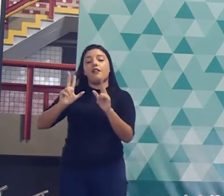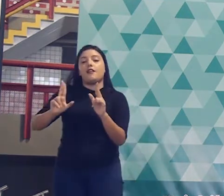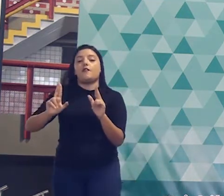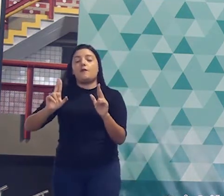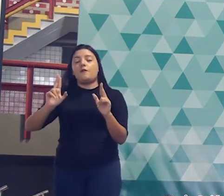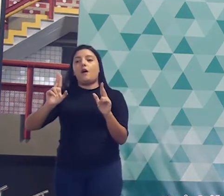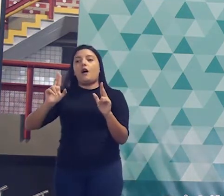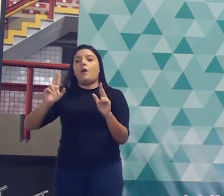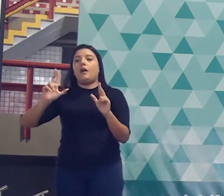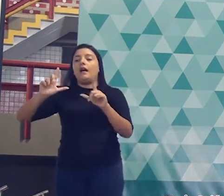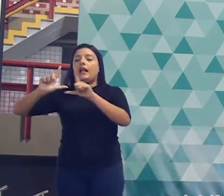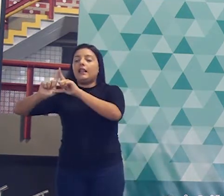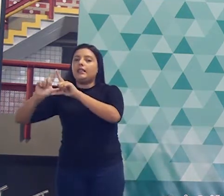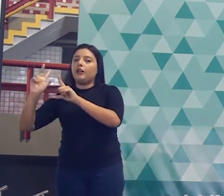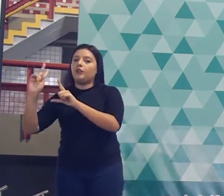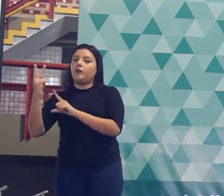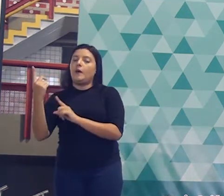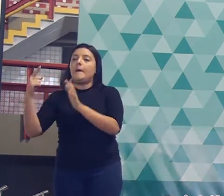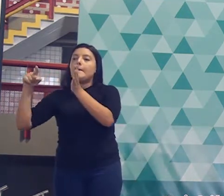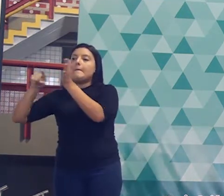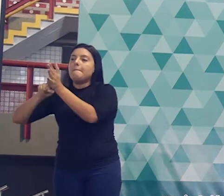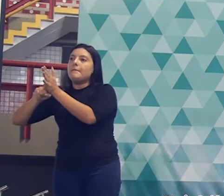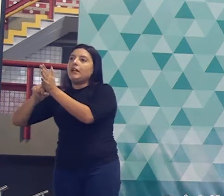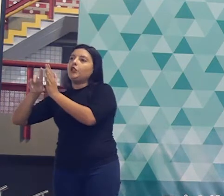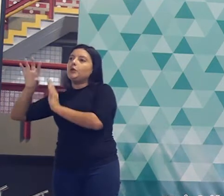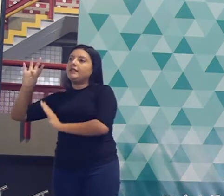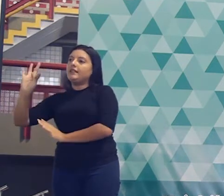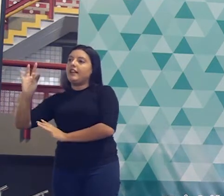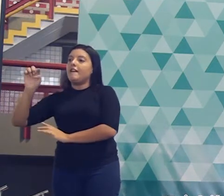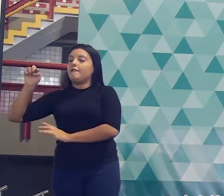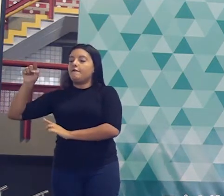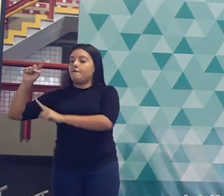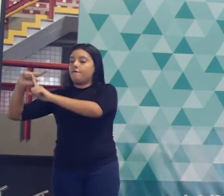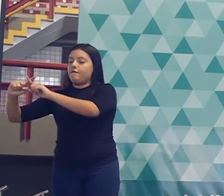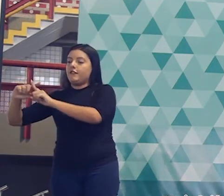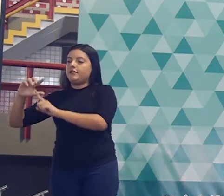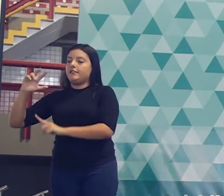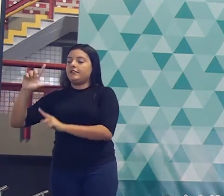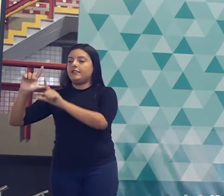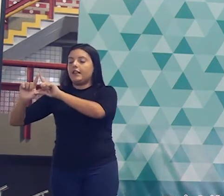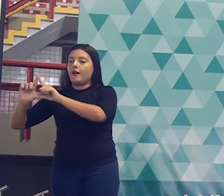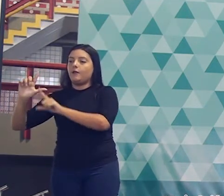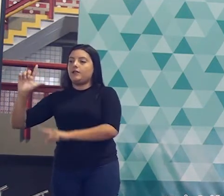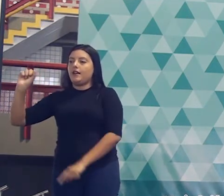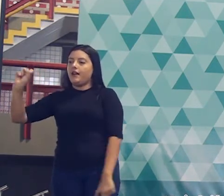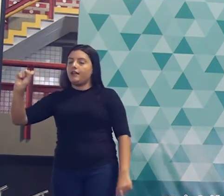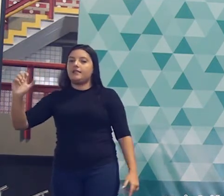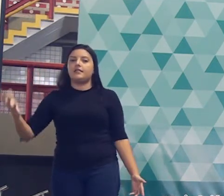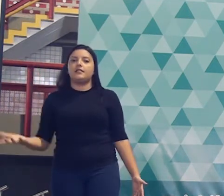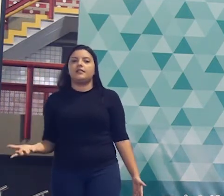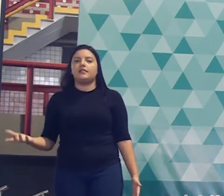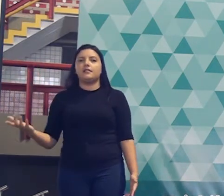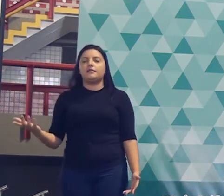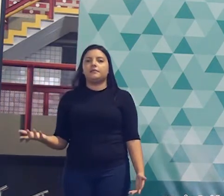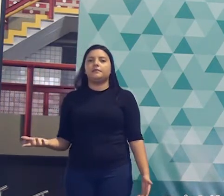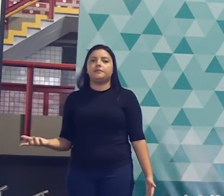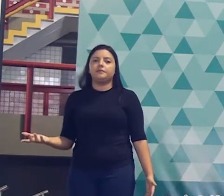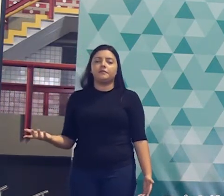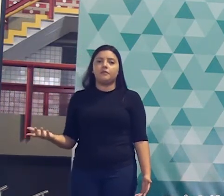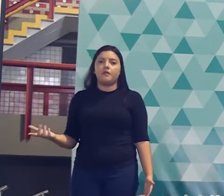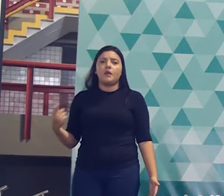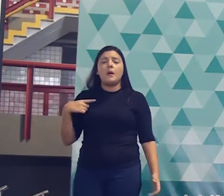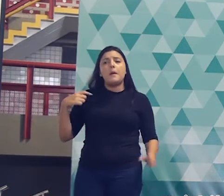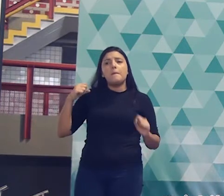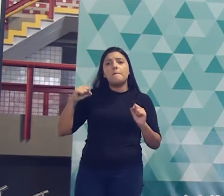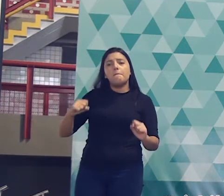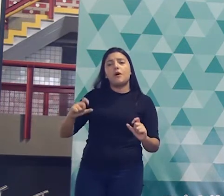ΔH menos T vezes ΔS. O que é o T? Temperatura. O que é o ΔS? Entropia. Eu